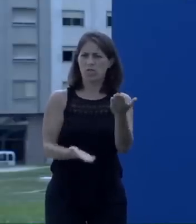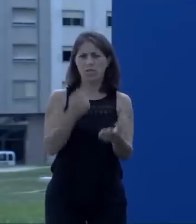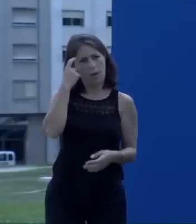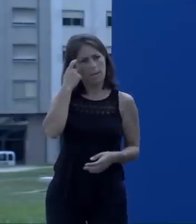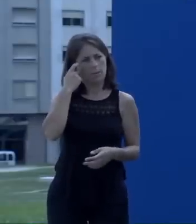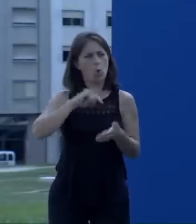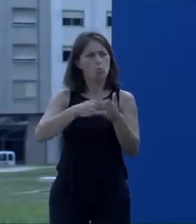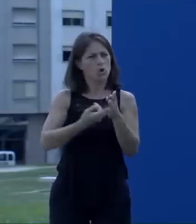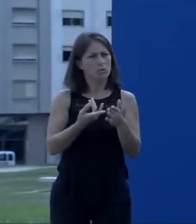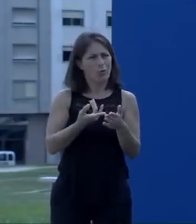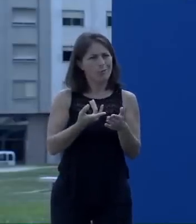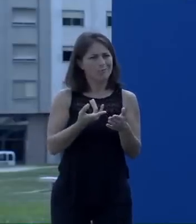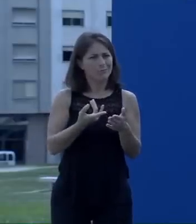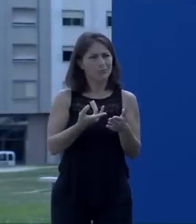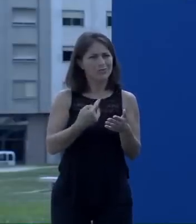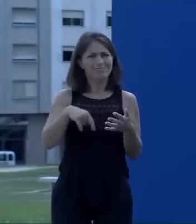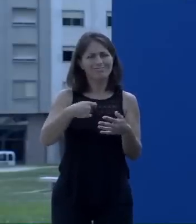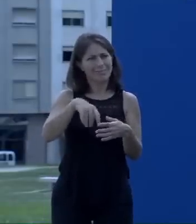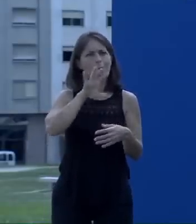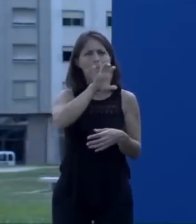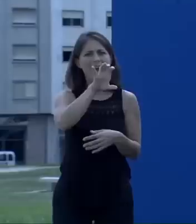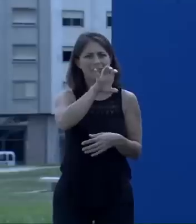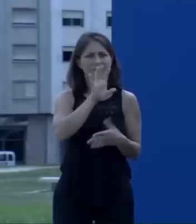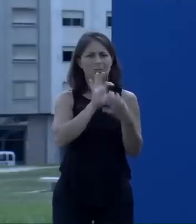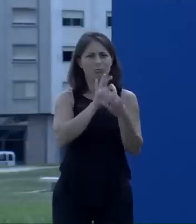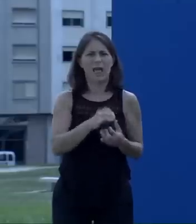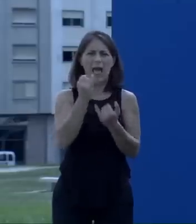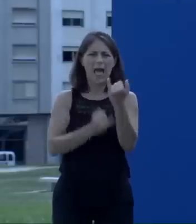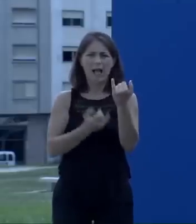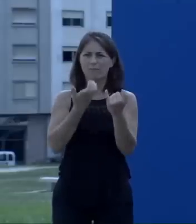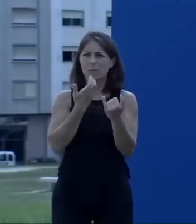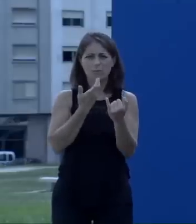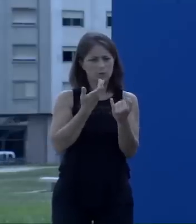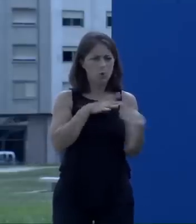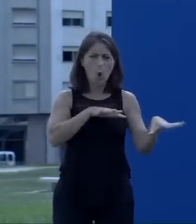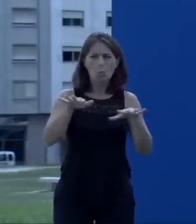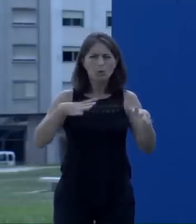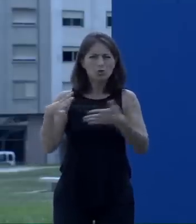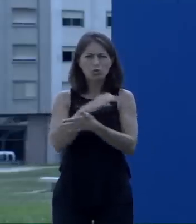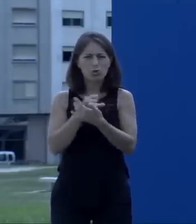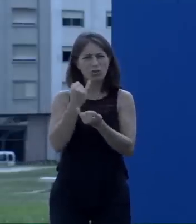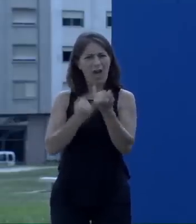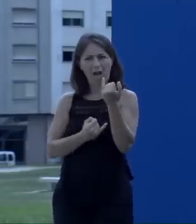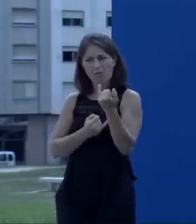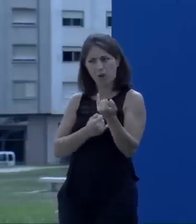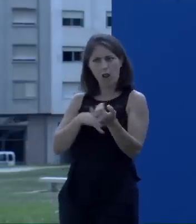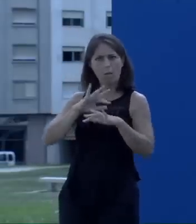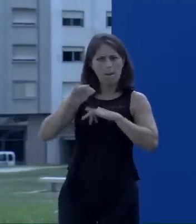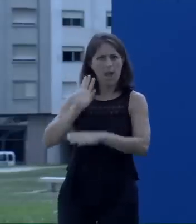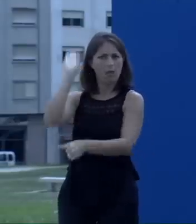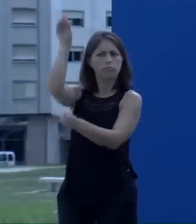Galicia. Todas as correntes que concorren en Marea acordamos que é o noso